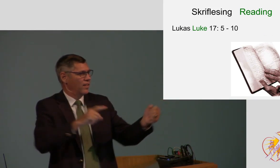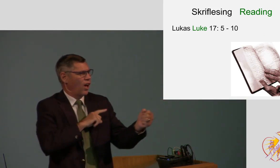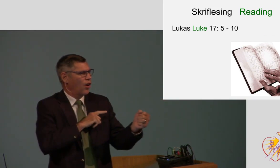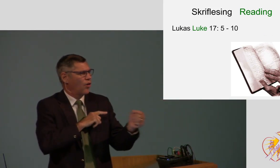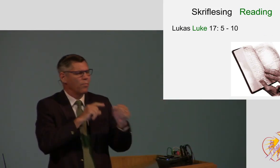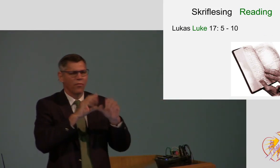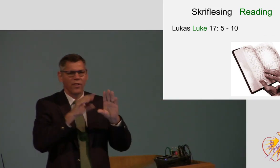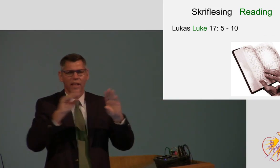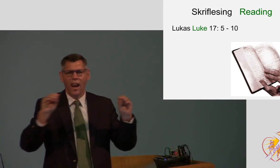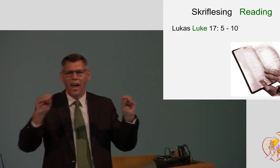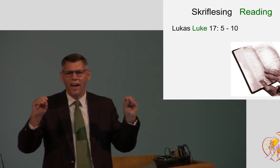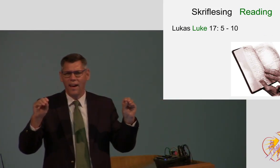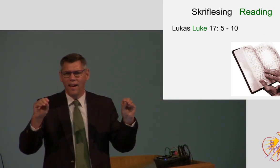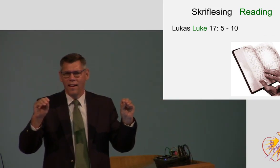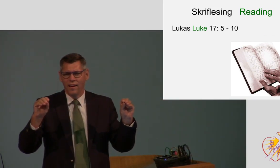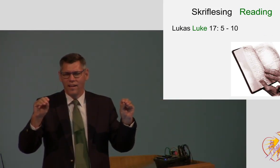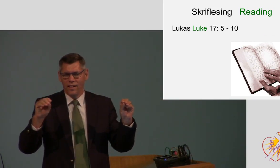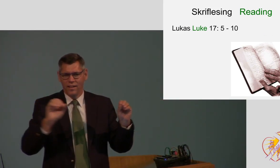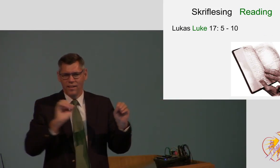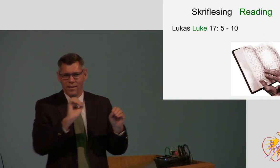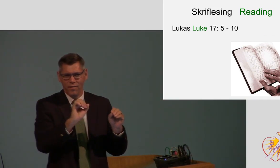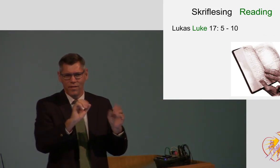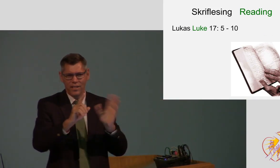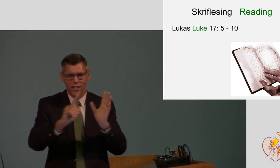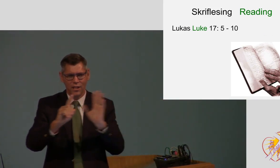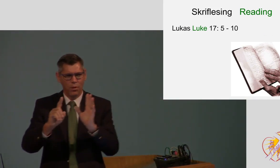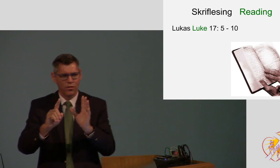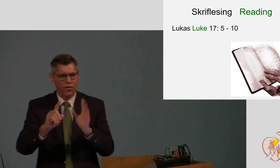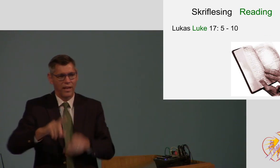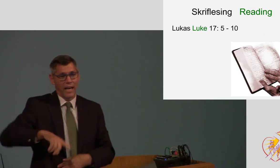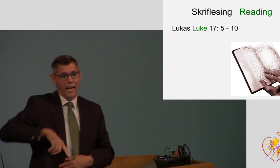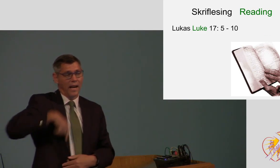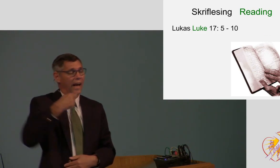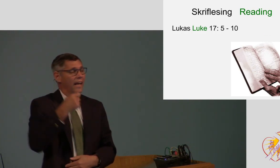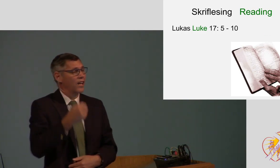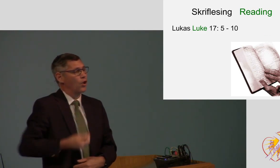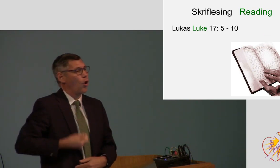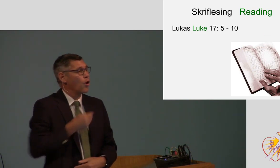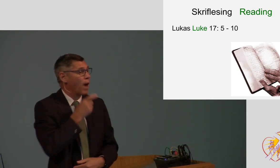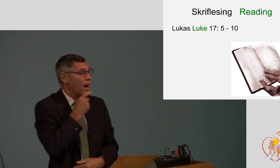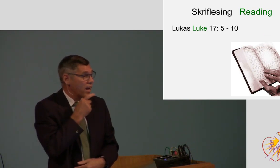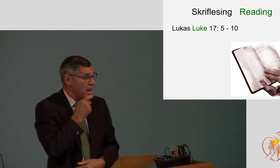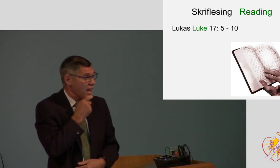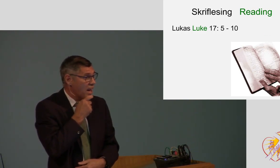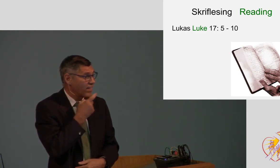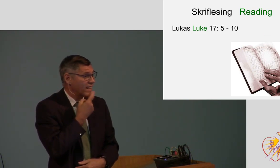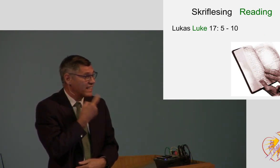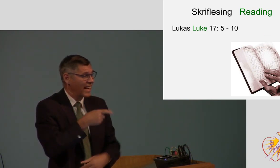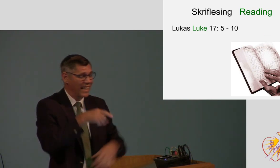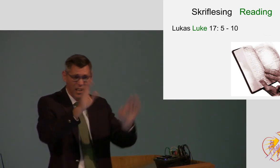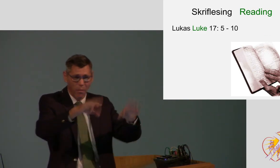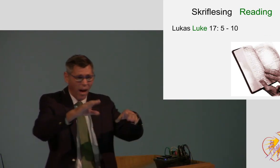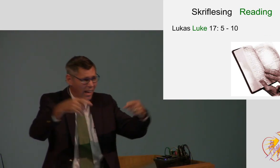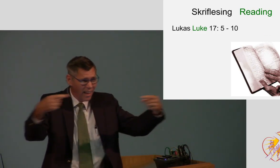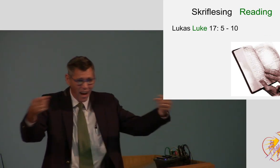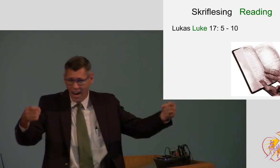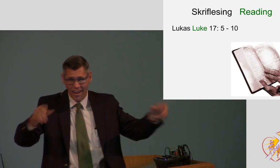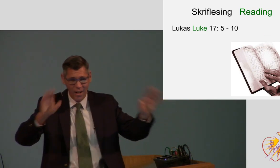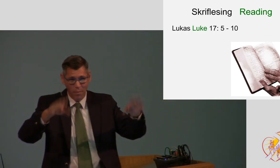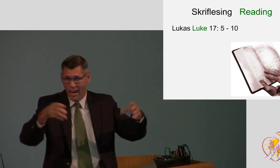Daarom vertel hy soos die disippels van die ryk jong man wat gesê het hy het baie dinge en hy het baie